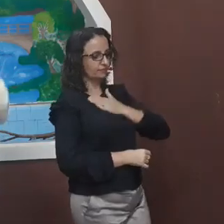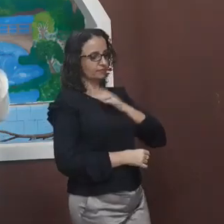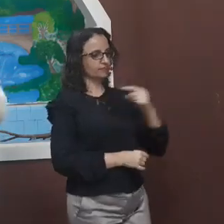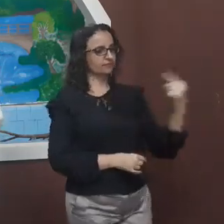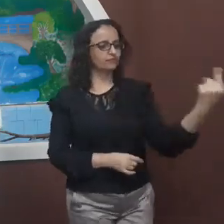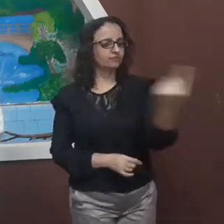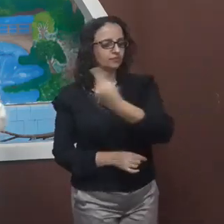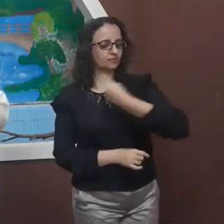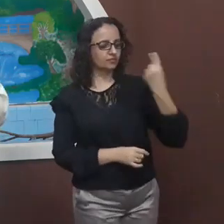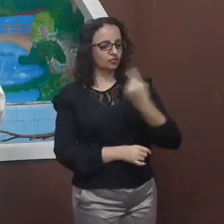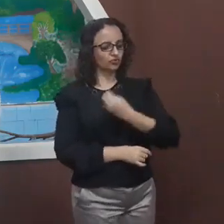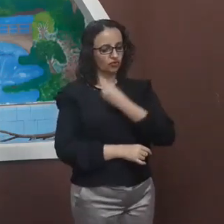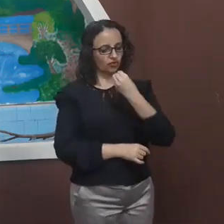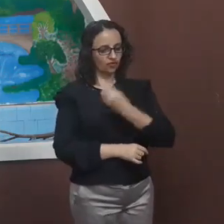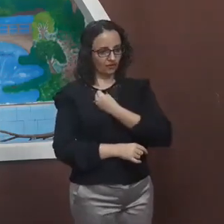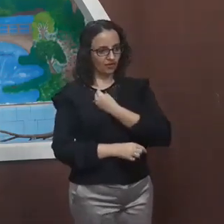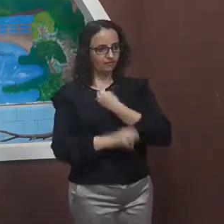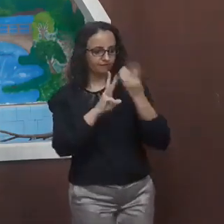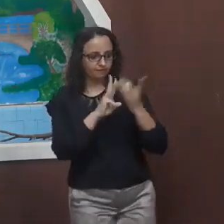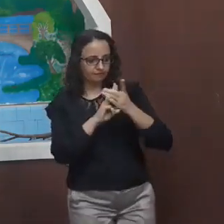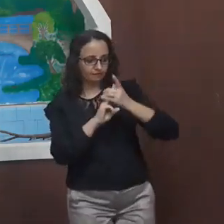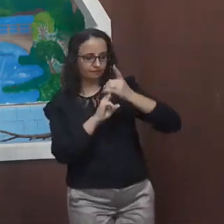vida abalou a Trindade.